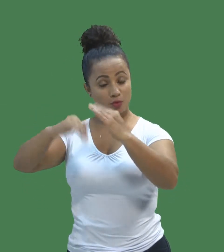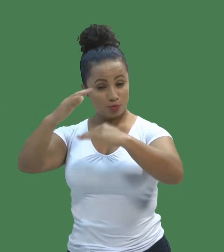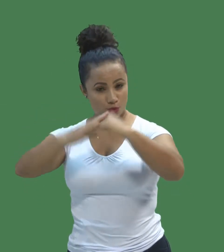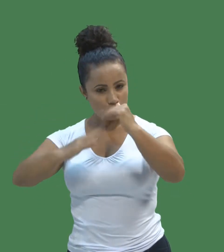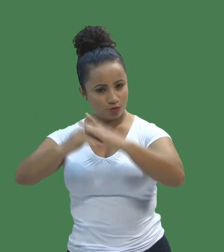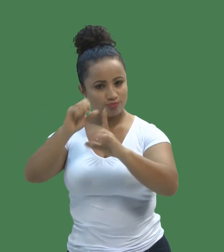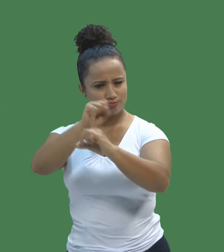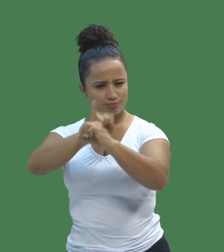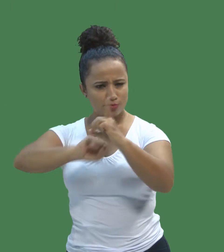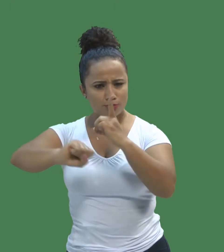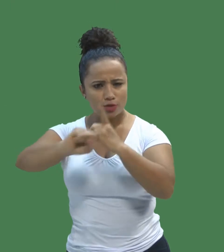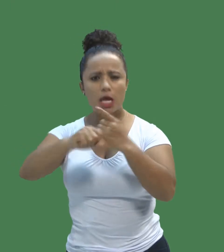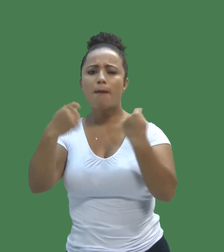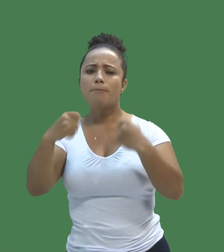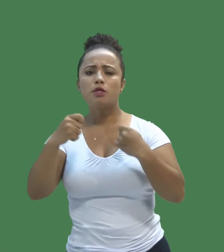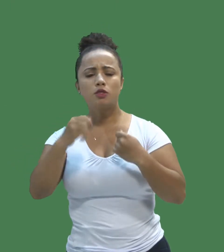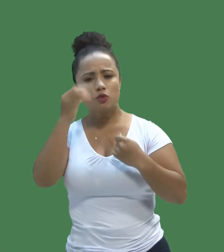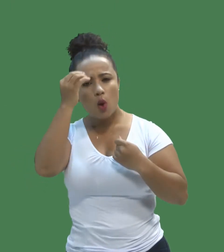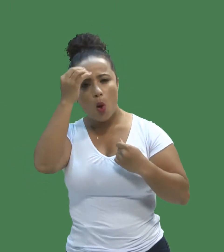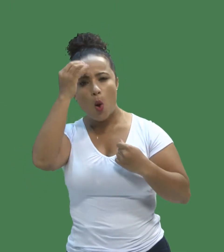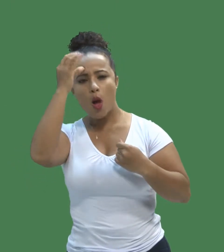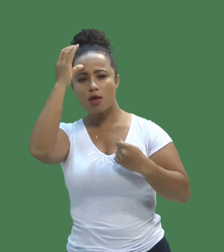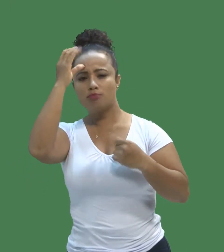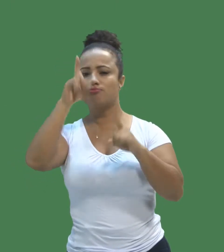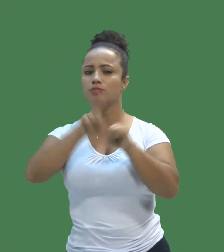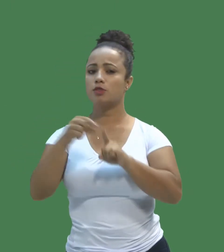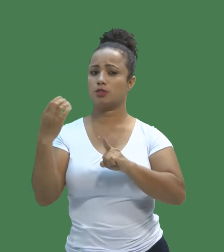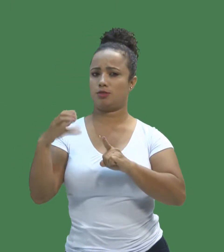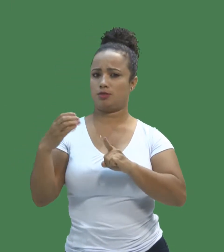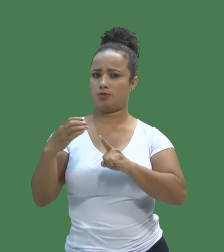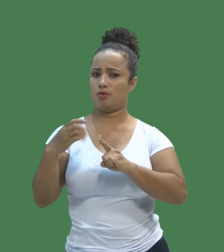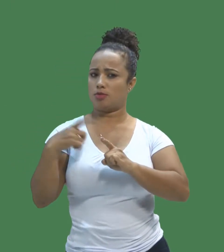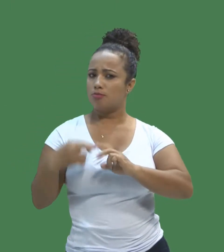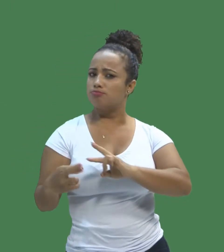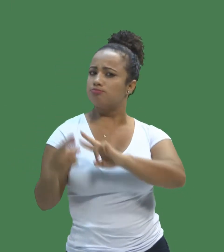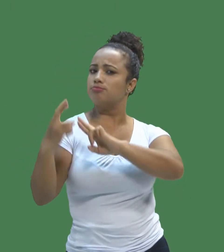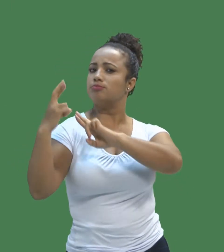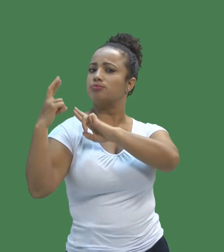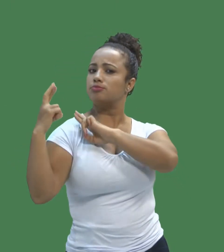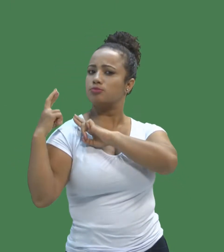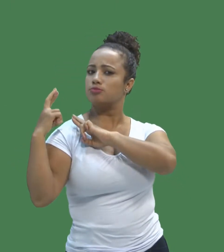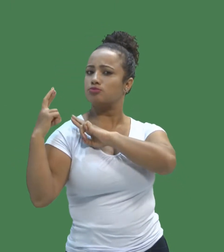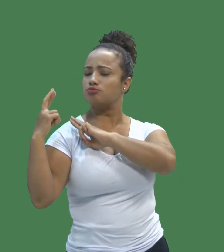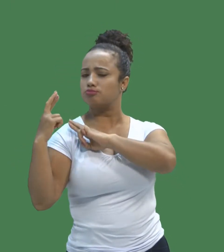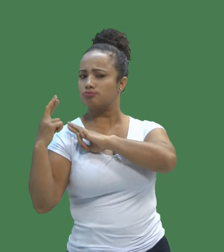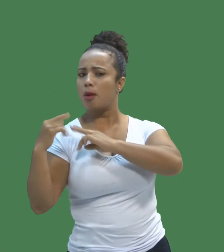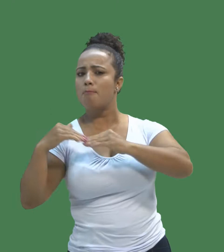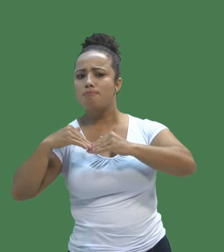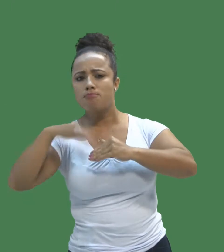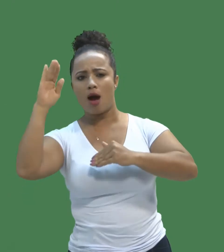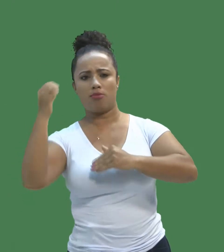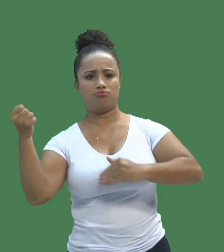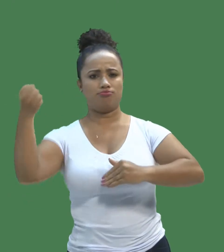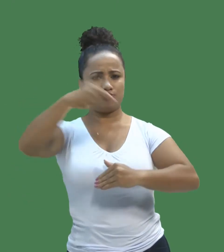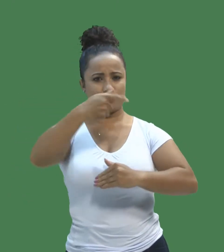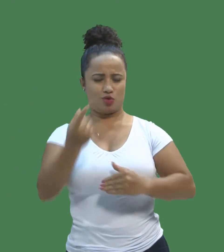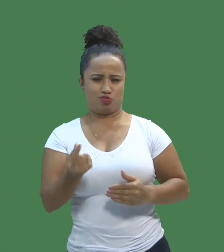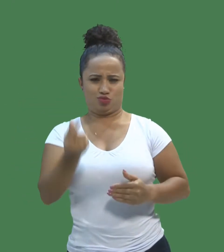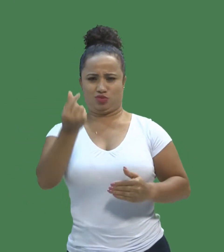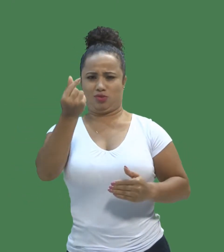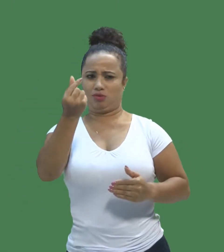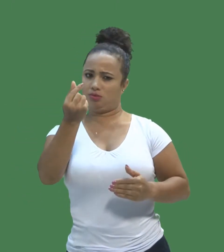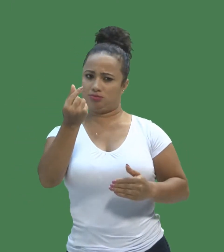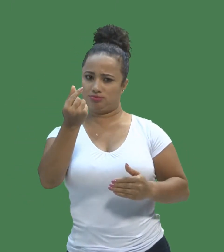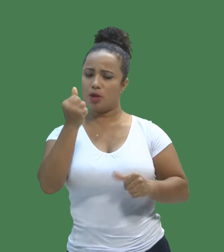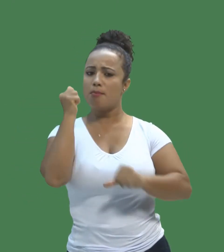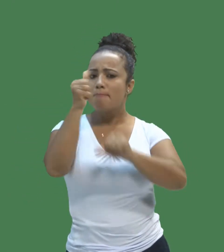em relação ao capitalismo e de transformação radical da sociedade. Por isso,